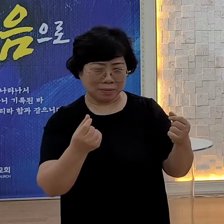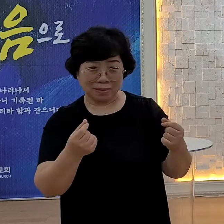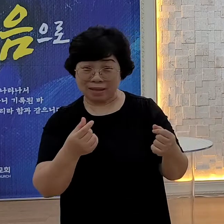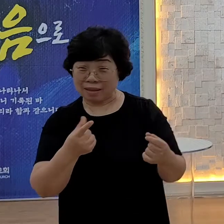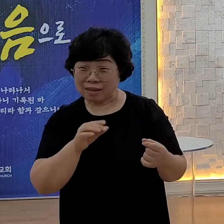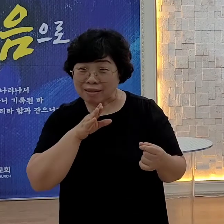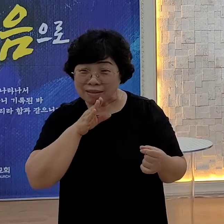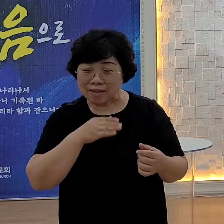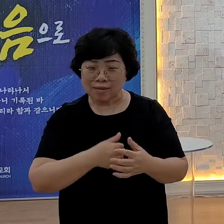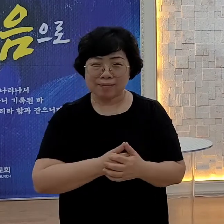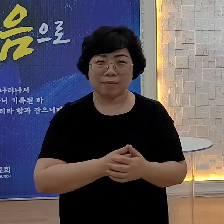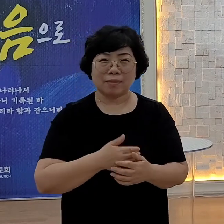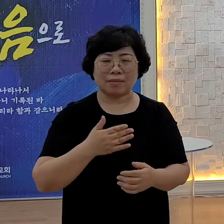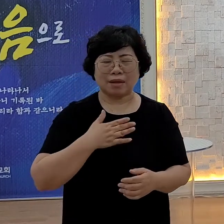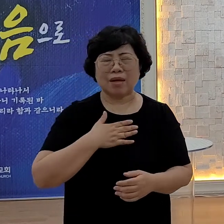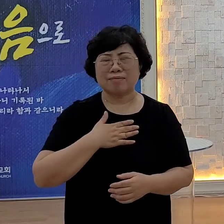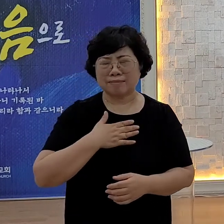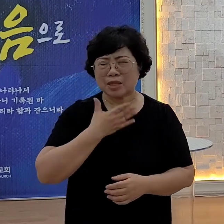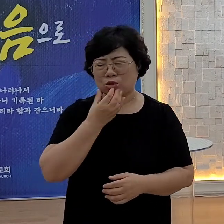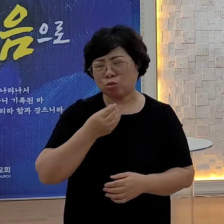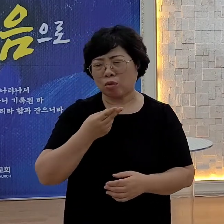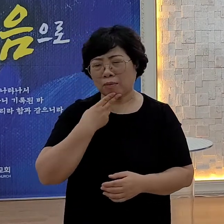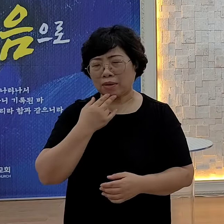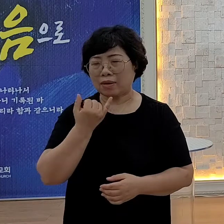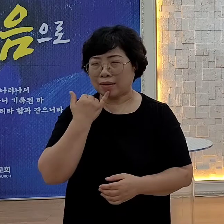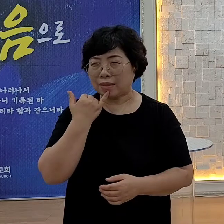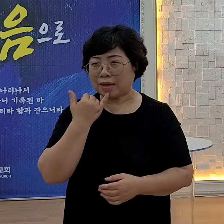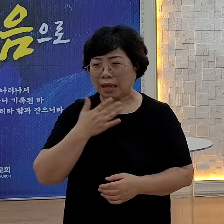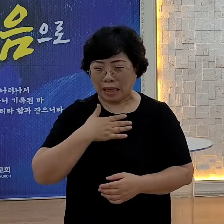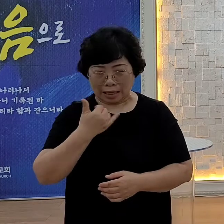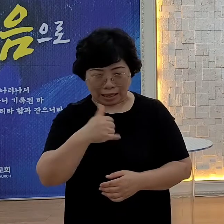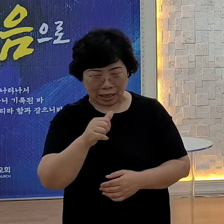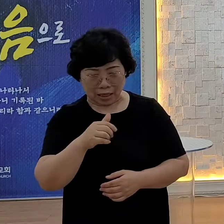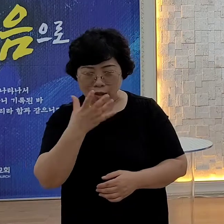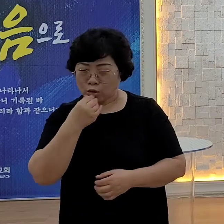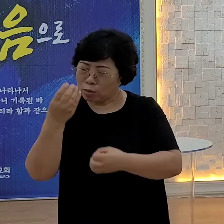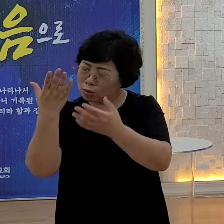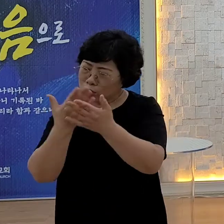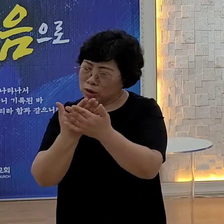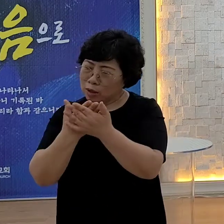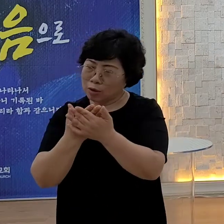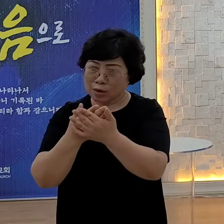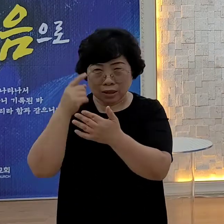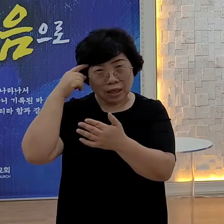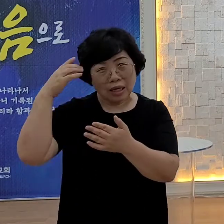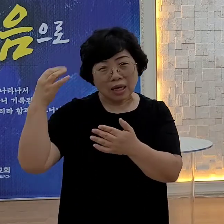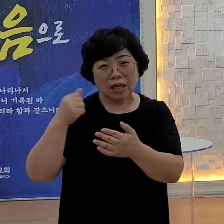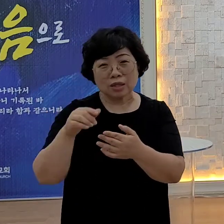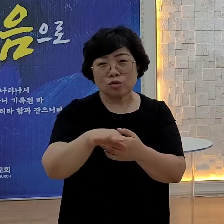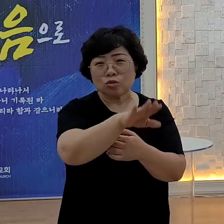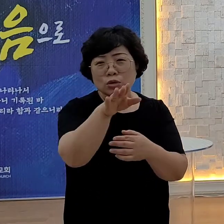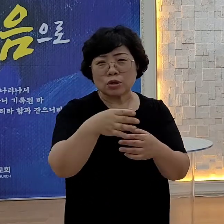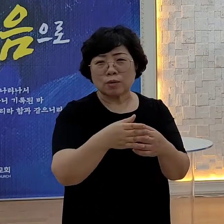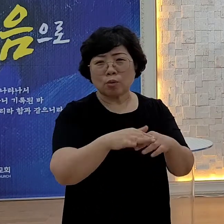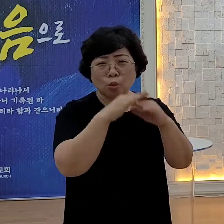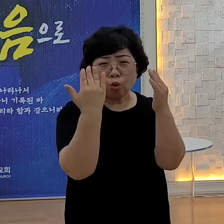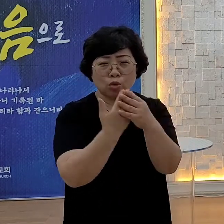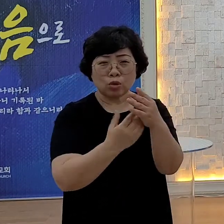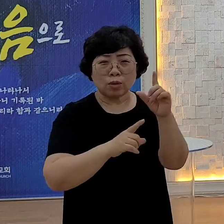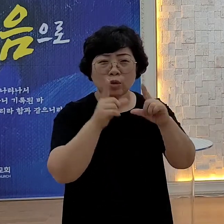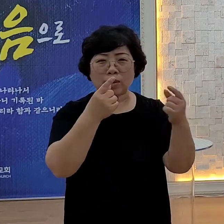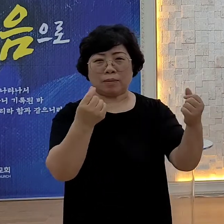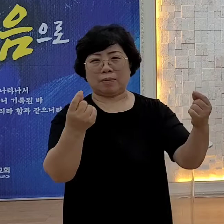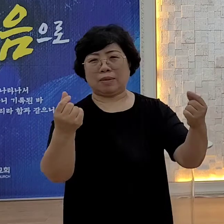됐고 우리 애나 여 애나 이스마엘이나 좀 잘 좀 봐주세요. 이 말을 하고 있는 거예요. 그러니까 이